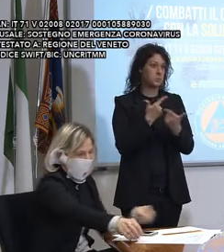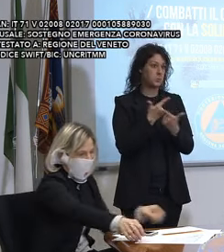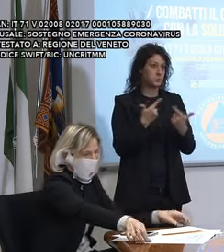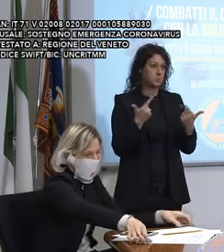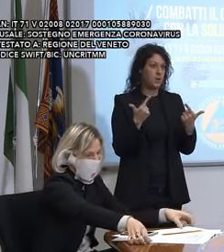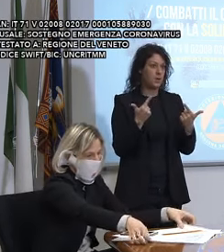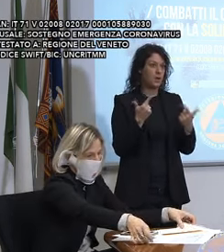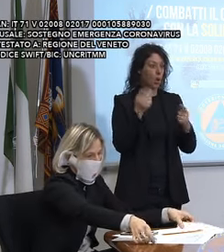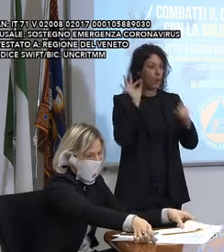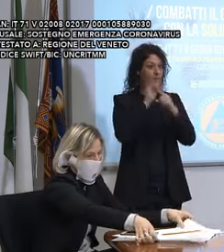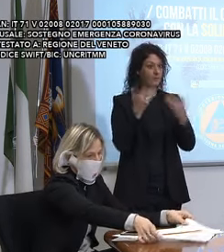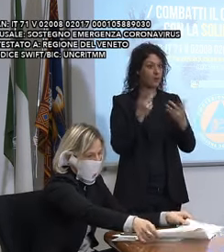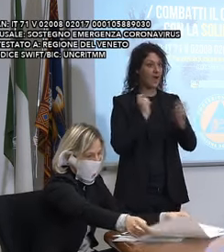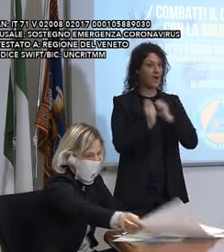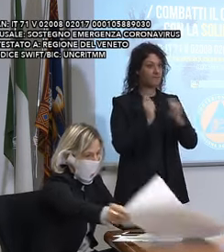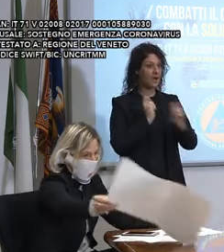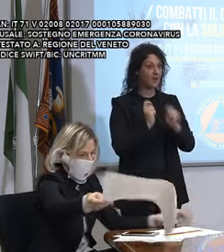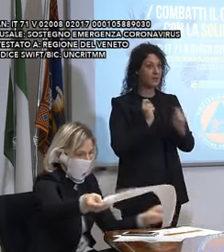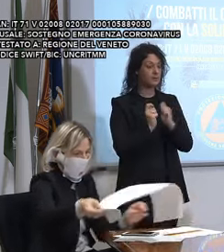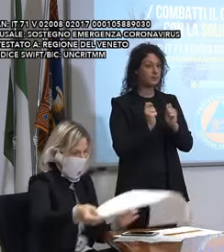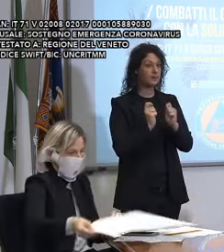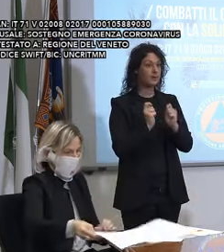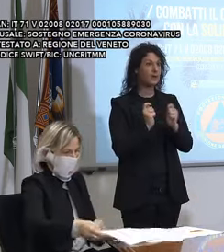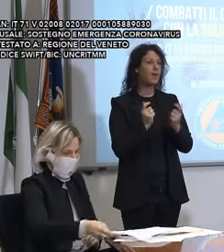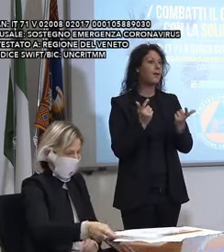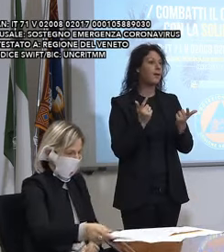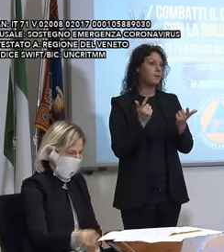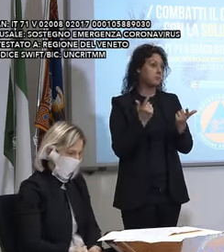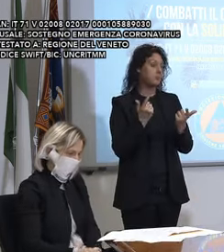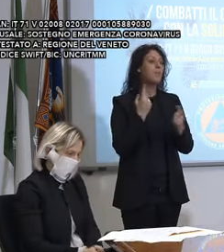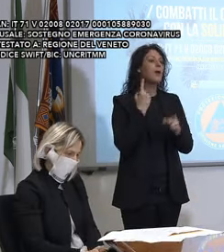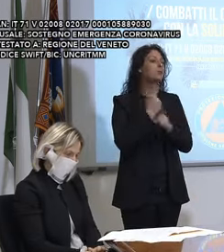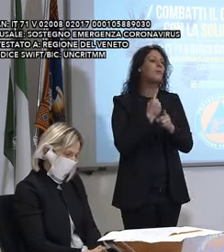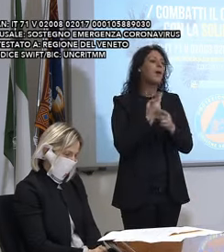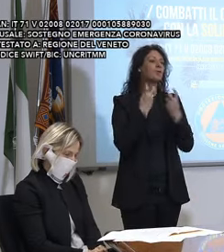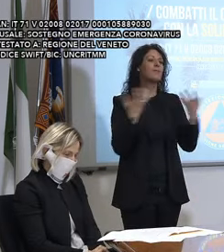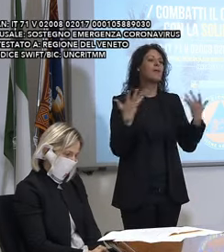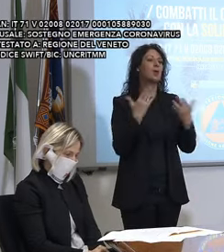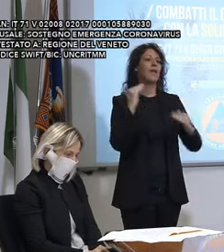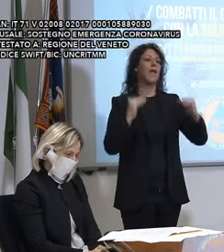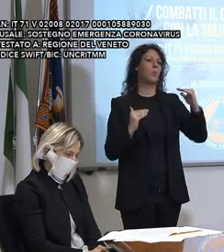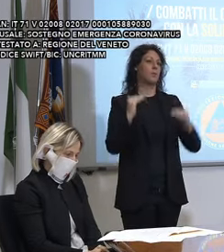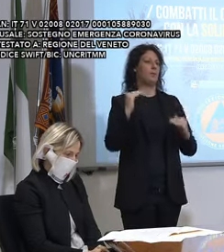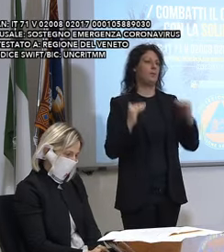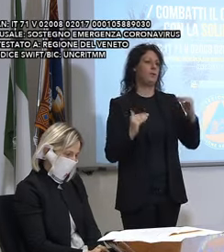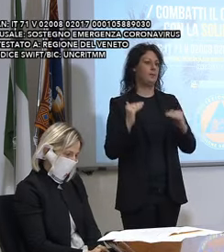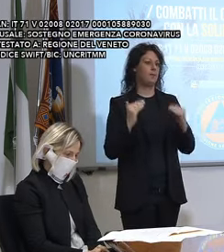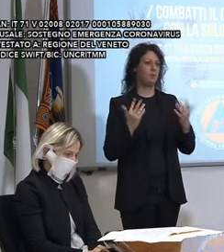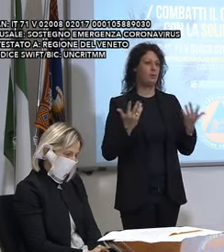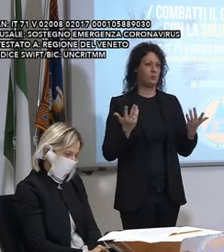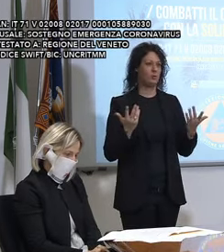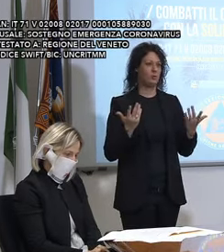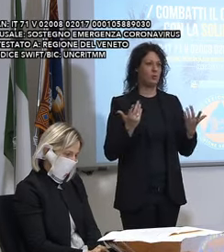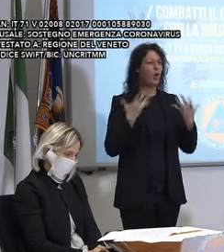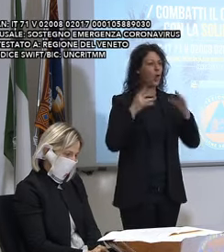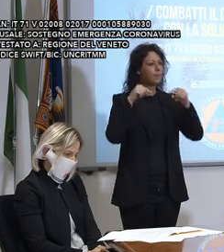per il business. Però è pur vero che una forma di equilibrio bisogna trovarla prima o poi. Vi ricordo che non siamo davanti a un